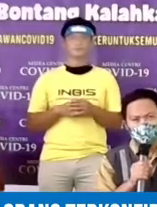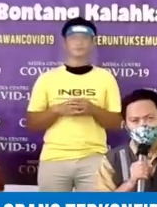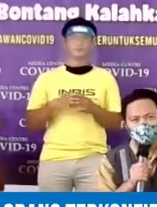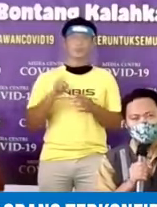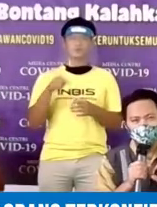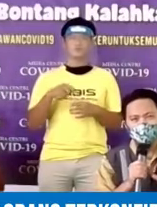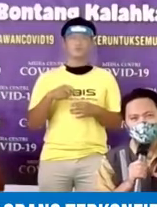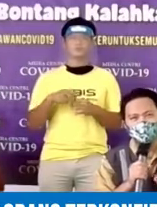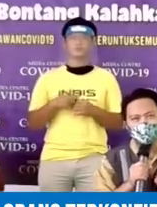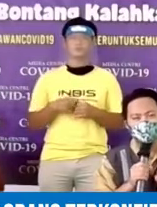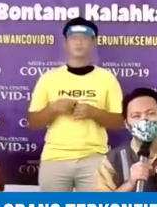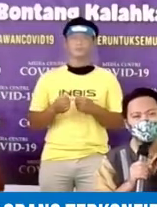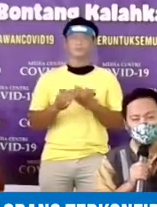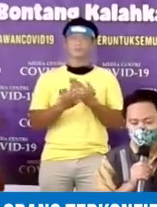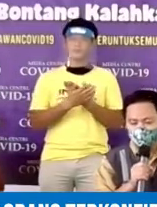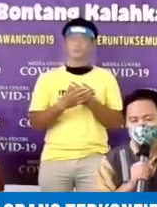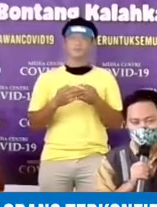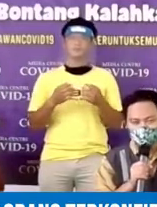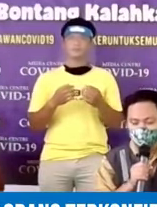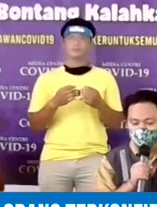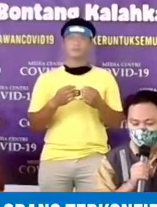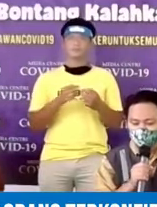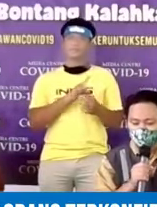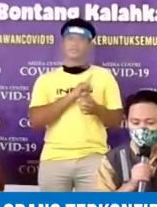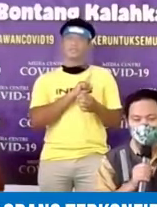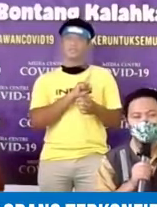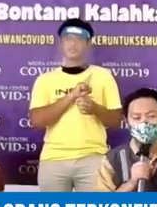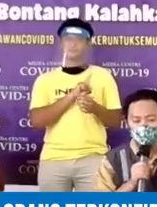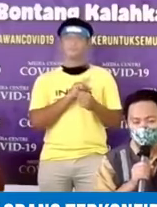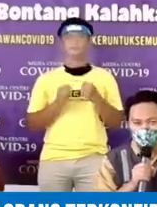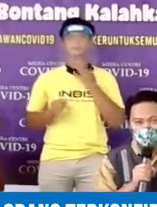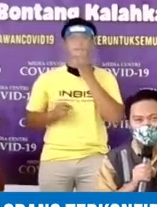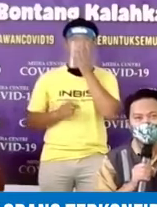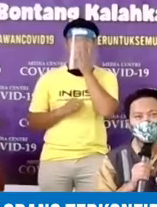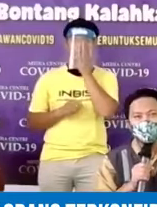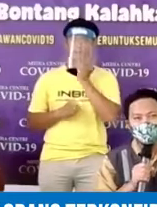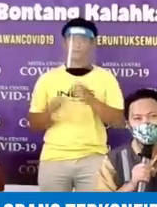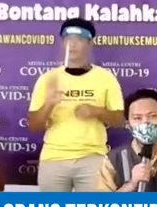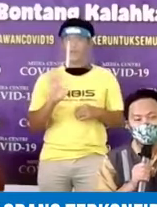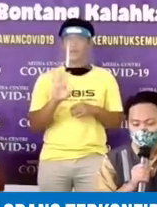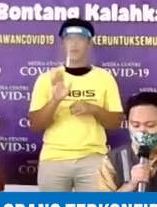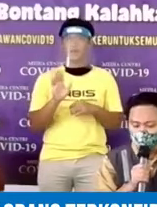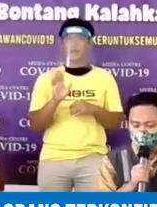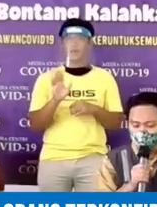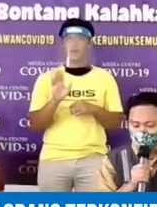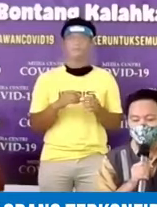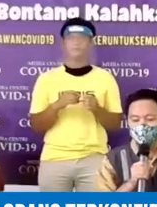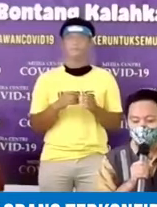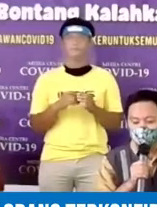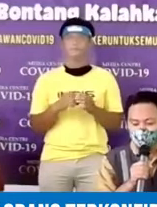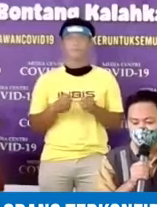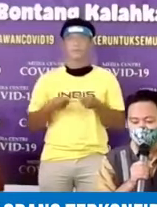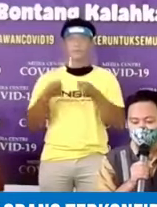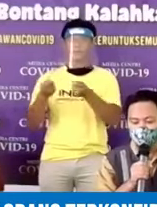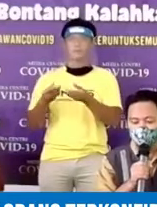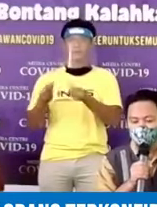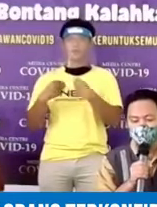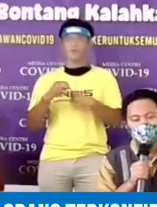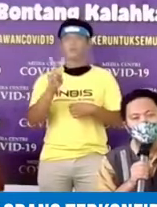jadi mungkin kita harus sehat tapi di dalam tubuh kita ada ada virusnya itu kita usaha yang kita jangan menjadi pembawa virus terutama